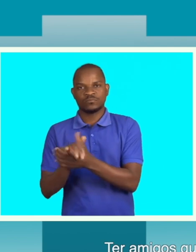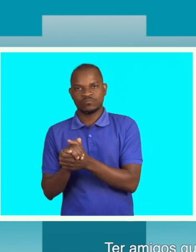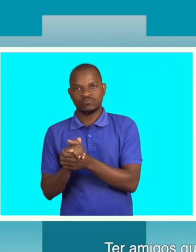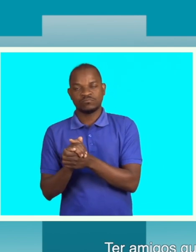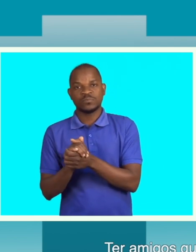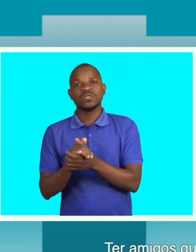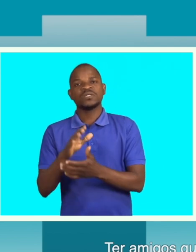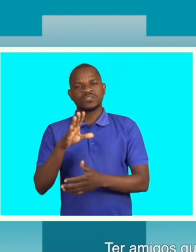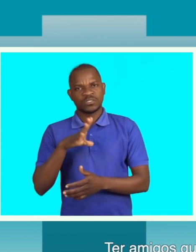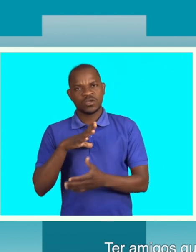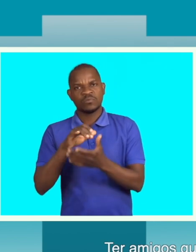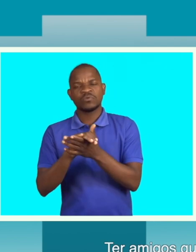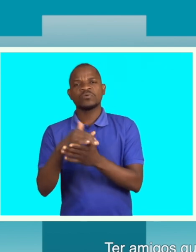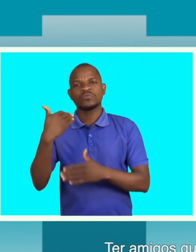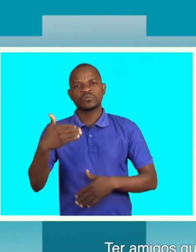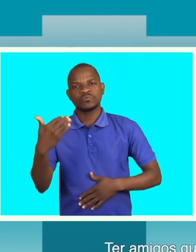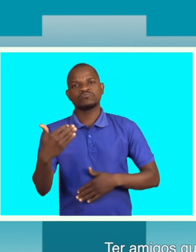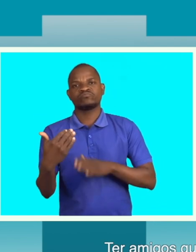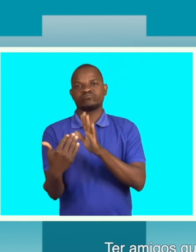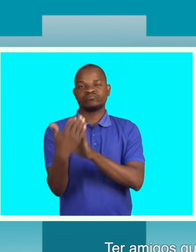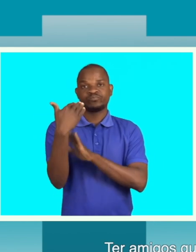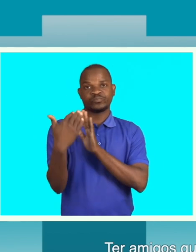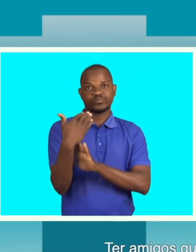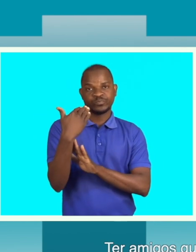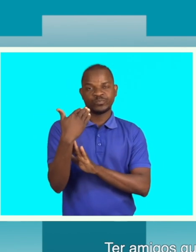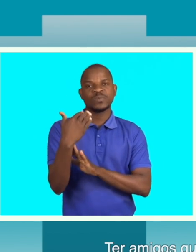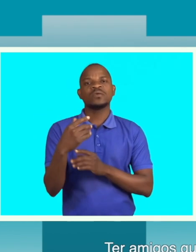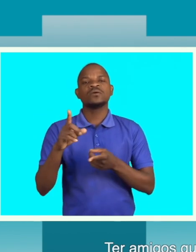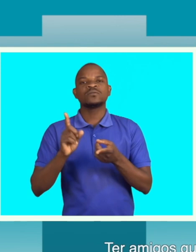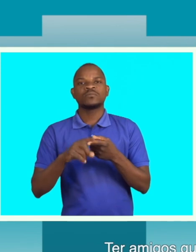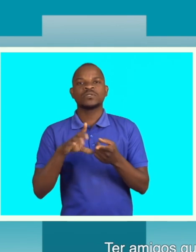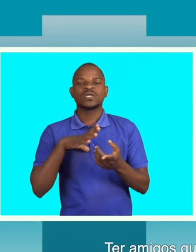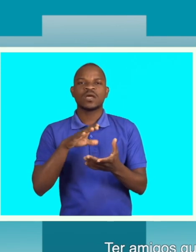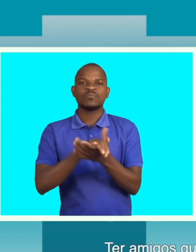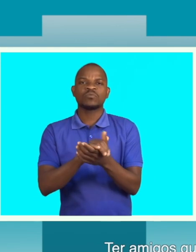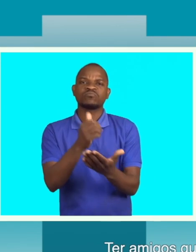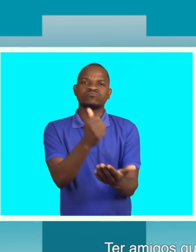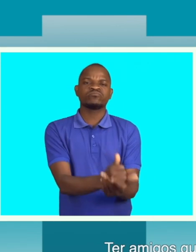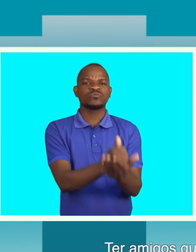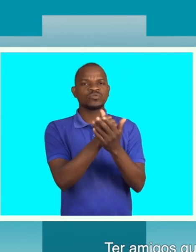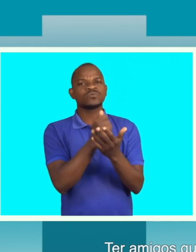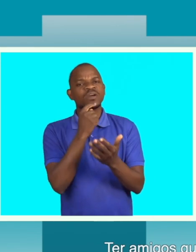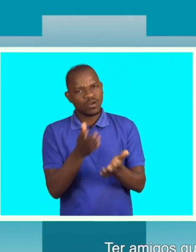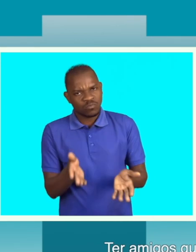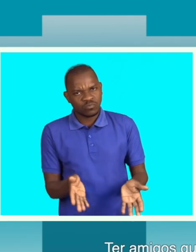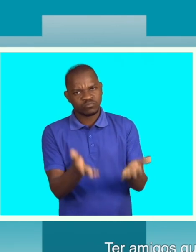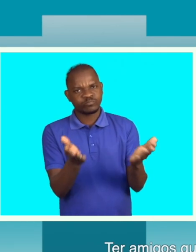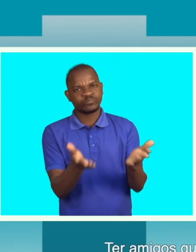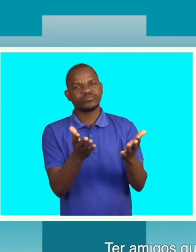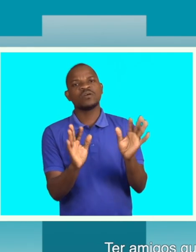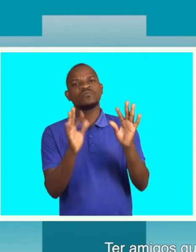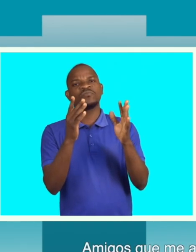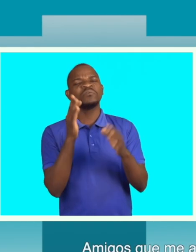aconselham Tendo amigos Que Dão força Dizer que a vida É assim Não tem nada A pensar muita